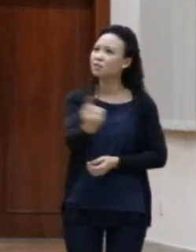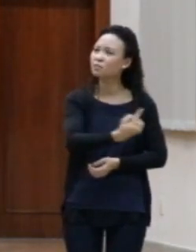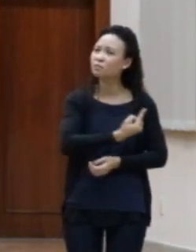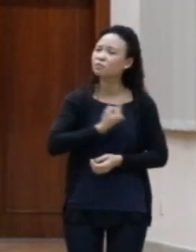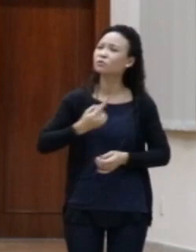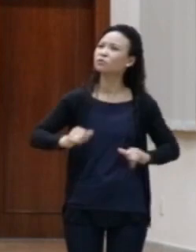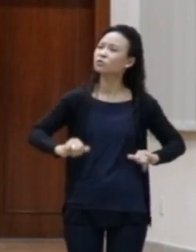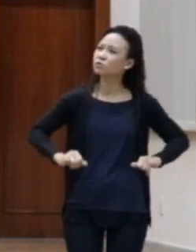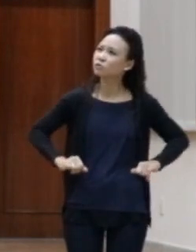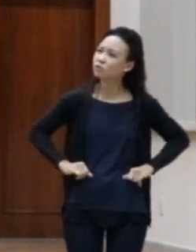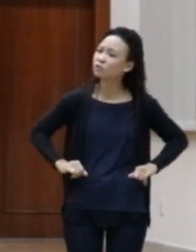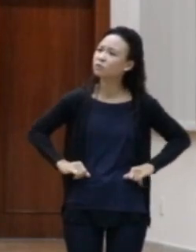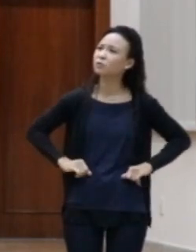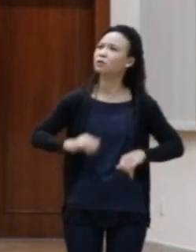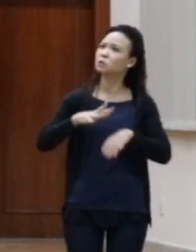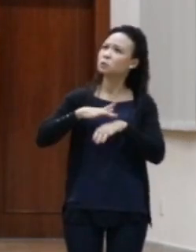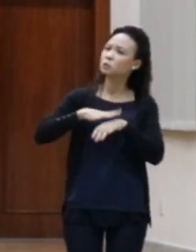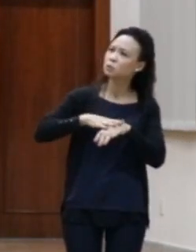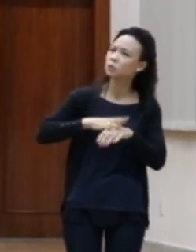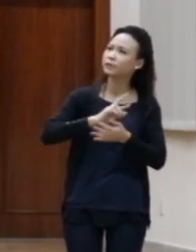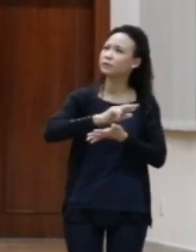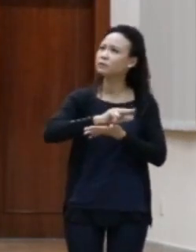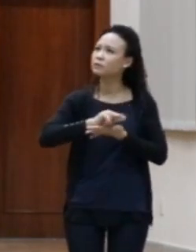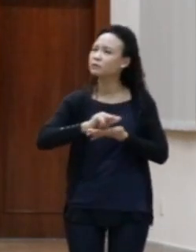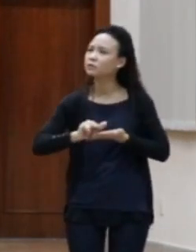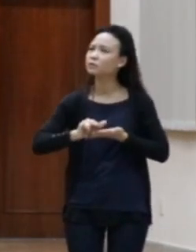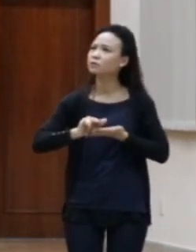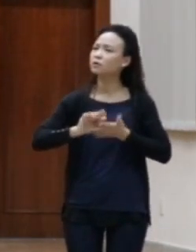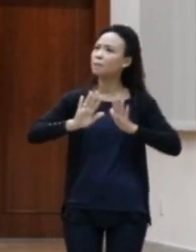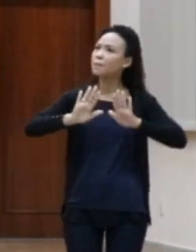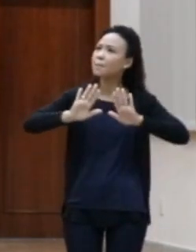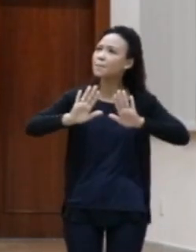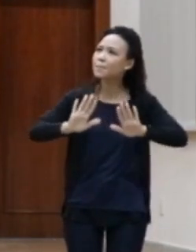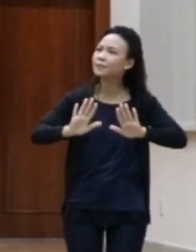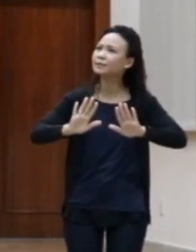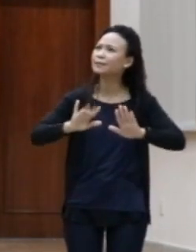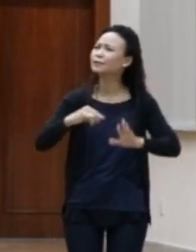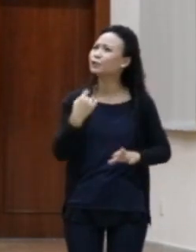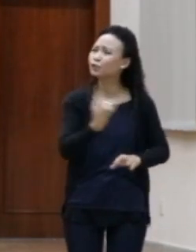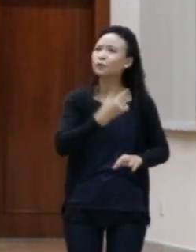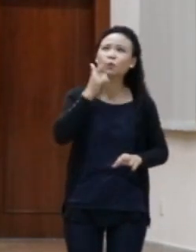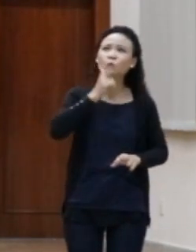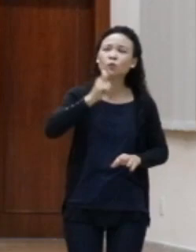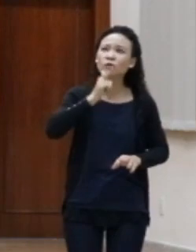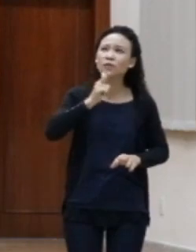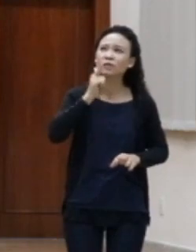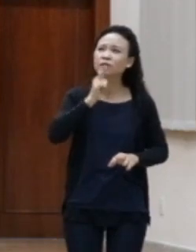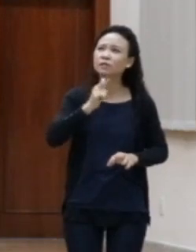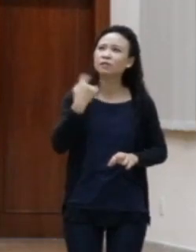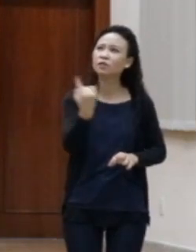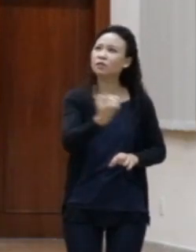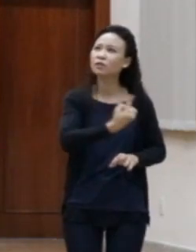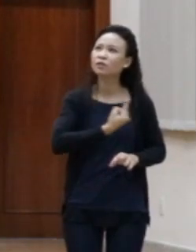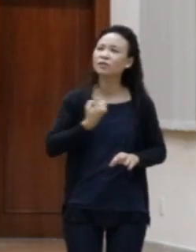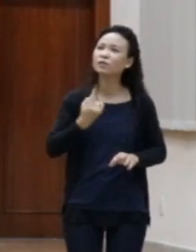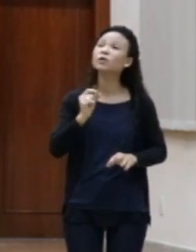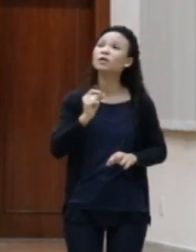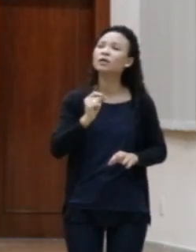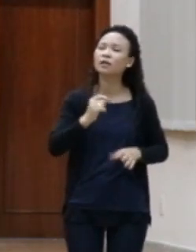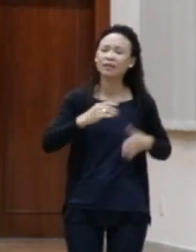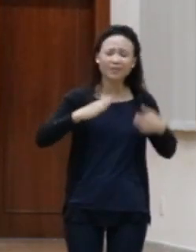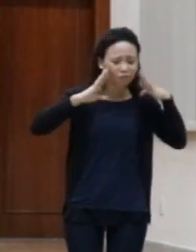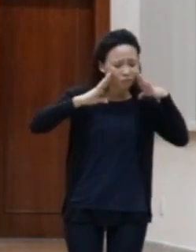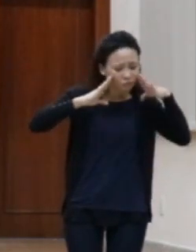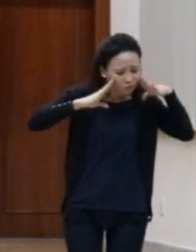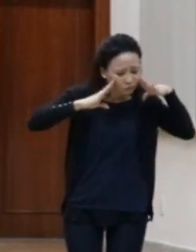Pai. Mas que nós possamos tirar os olhos, ó Deus, de nós mesmos, de culparmos o